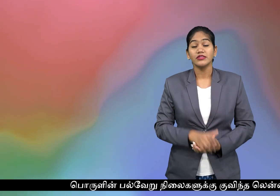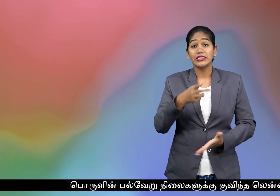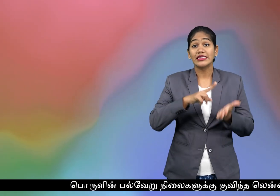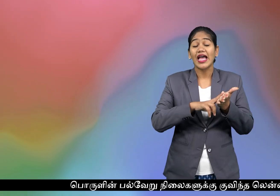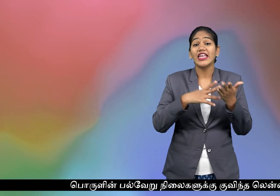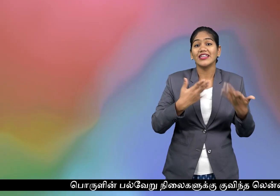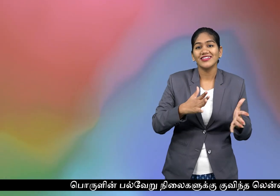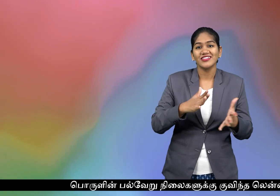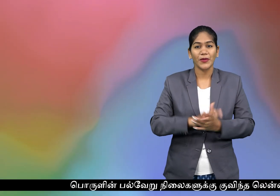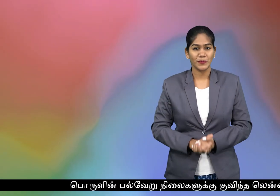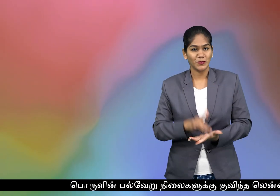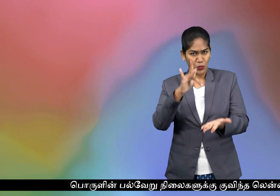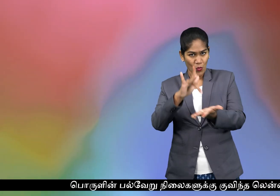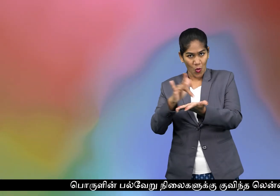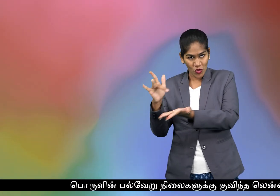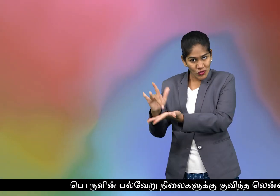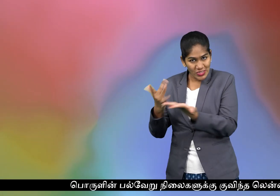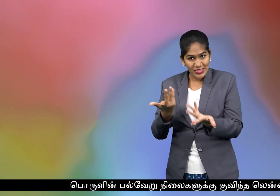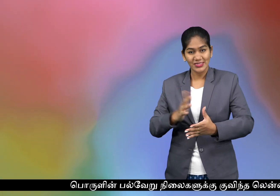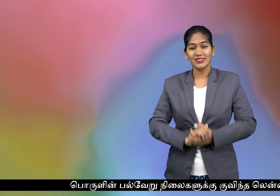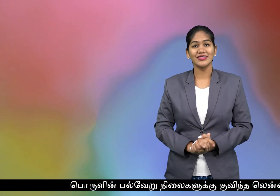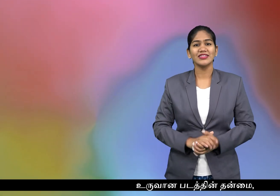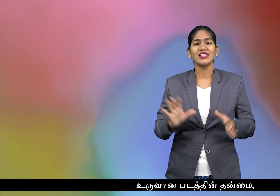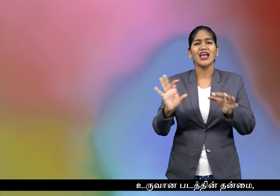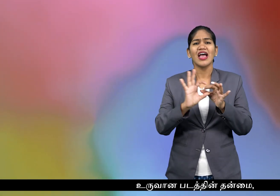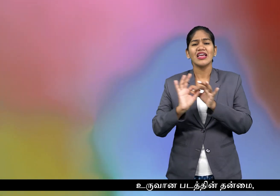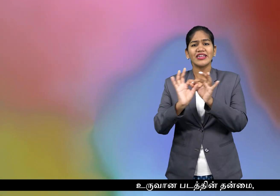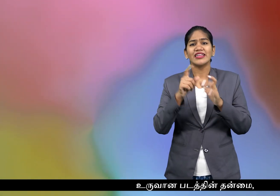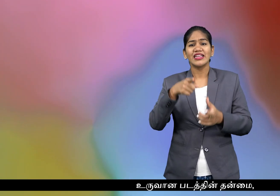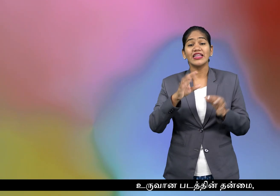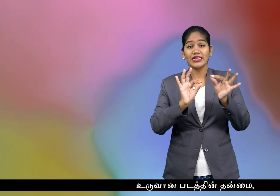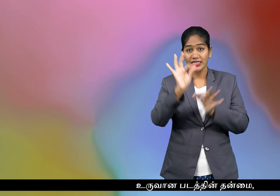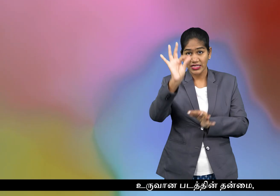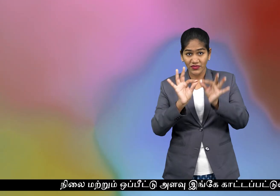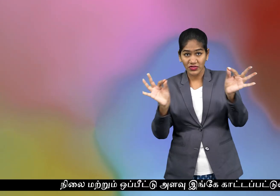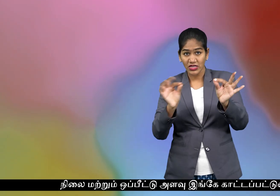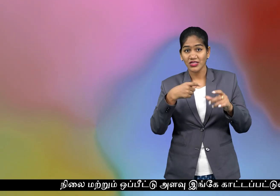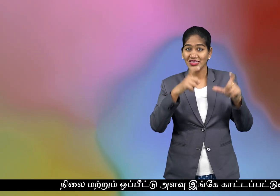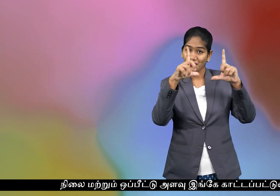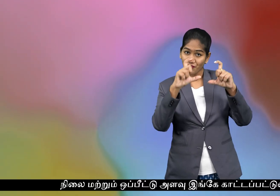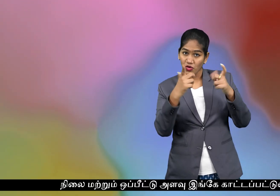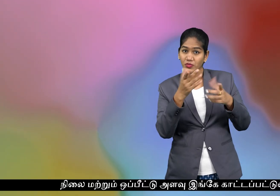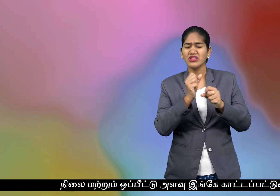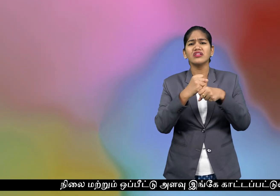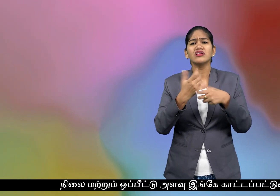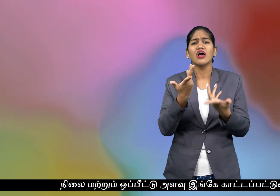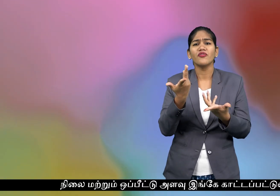பொருளின் பல்வேறு நிலைகளுக்கு குவிவு வில்லையால் உருவான படத்தின் தன்மை, நிலை மற்றும் ஒப்பீடு அளவு